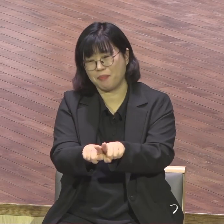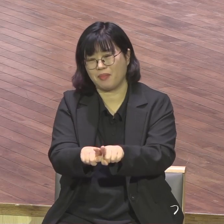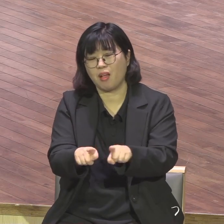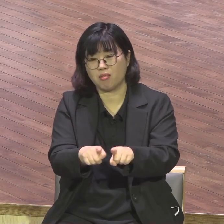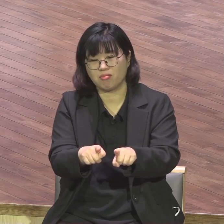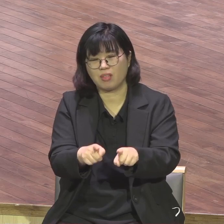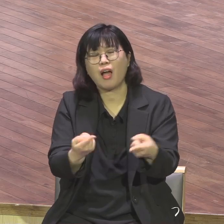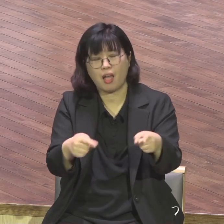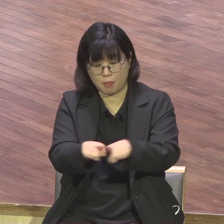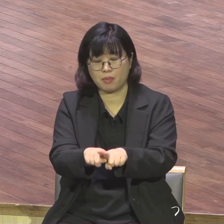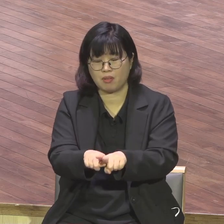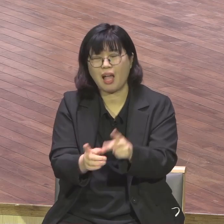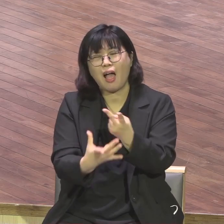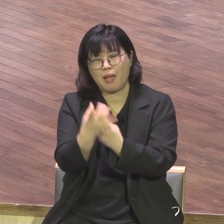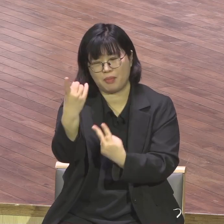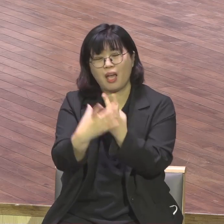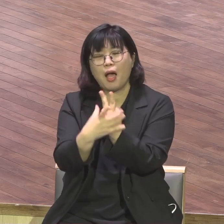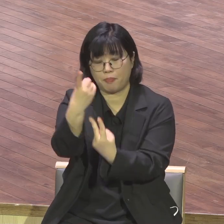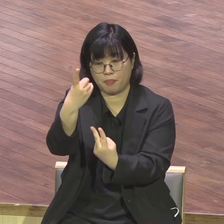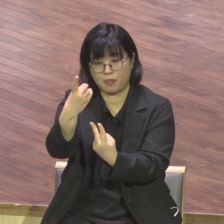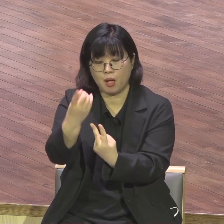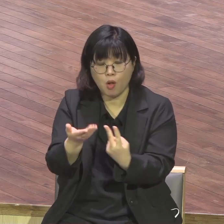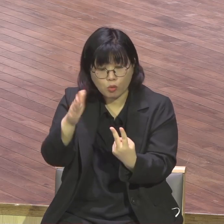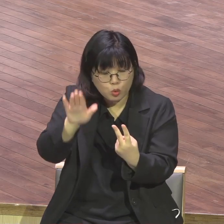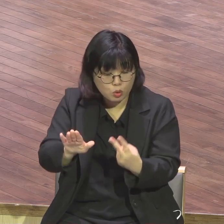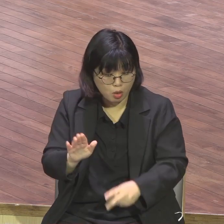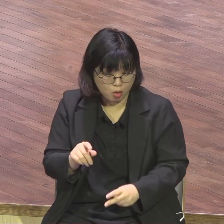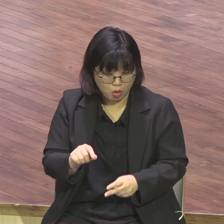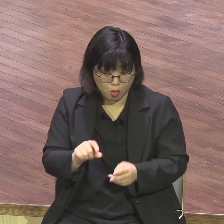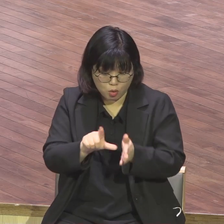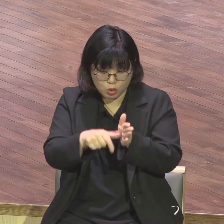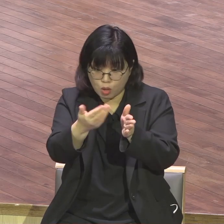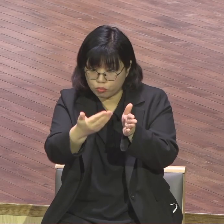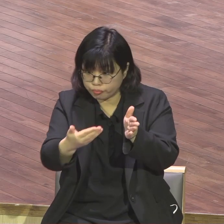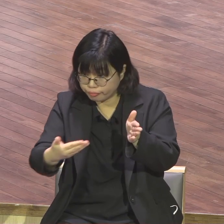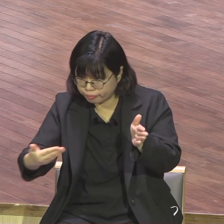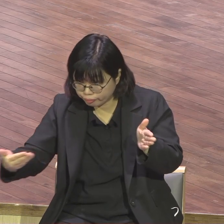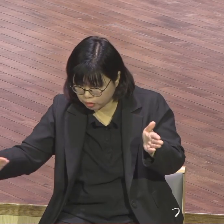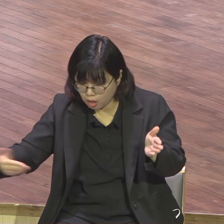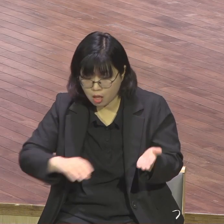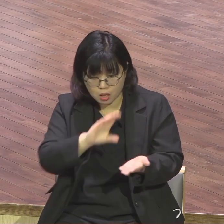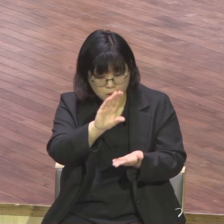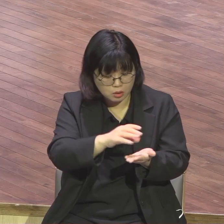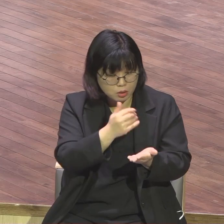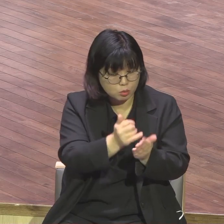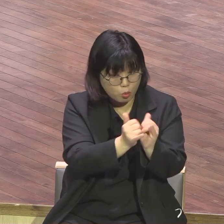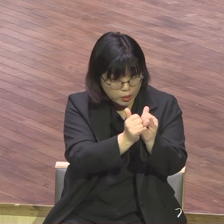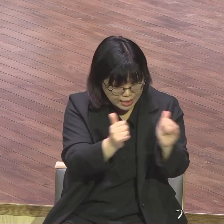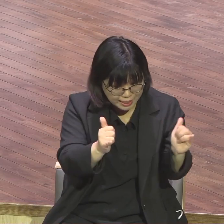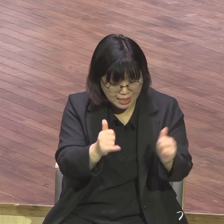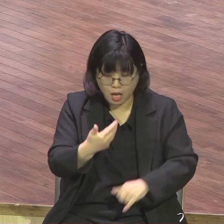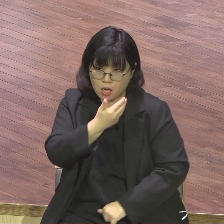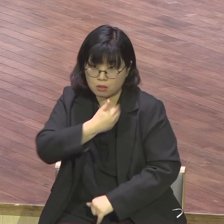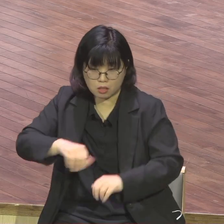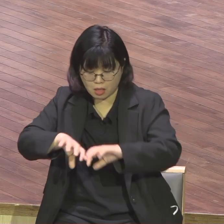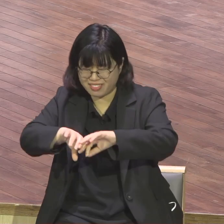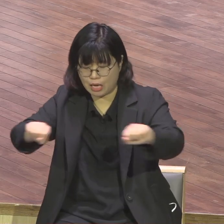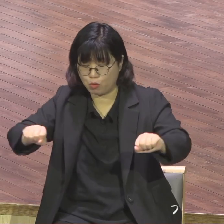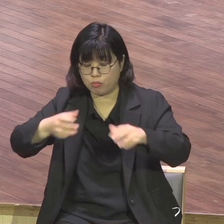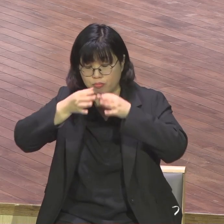최근에 와가지고 이게 분리돼 버렸어요. 제자, 그리스도인과 제자가 분리됐어요. 사실